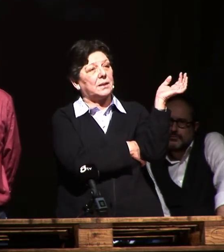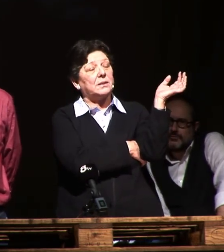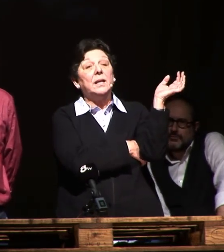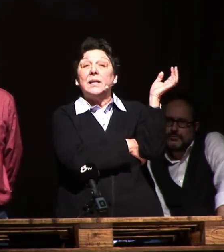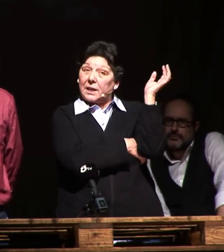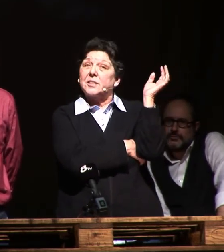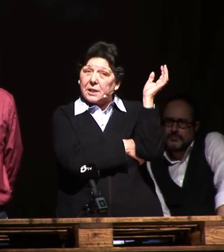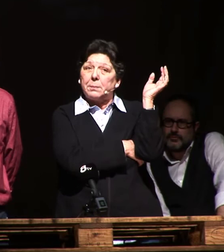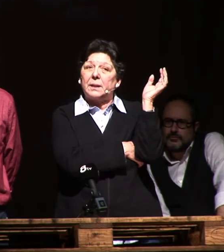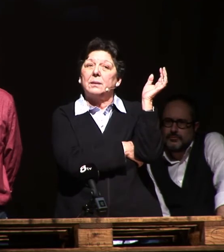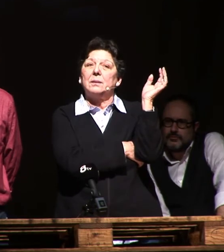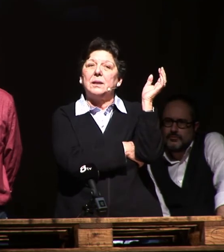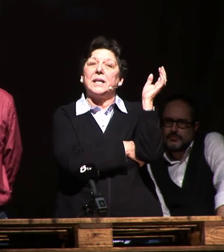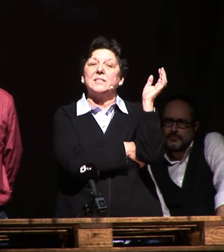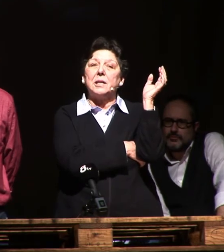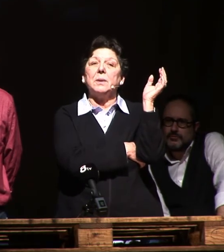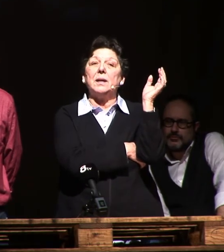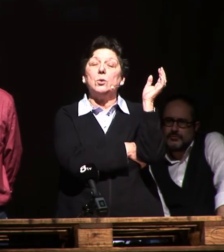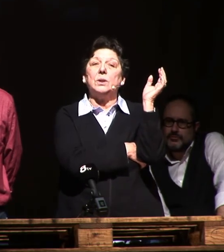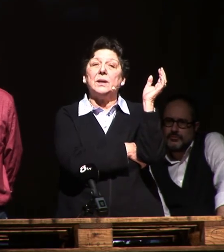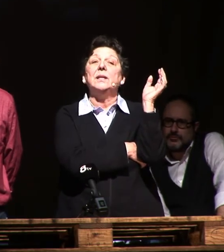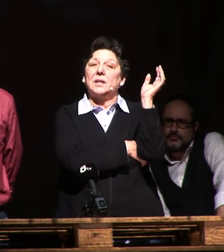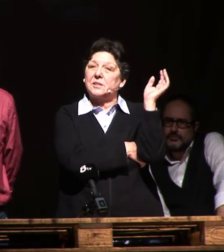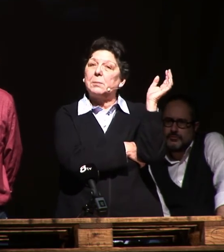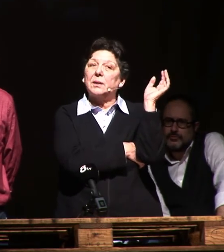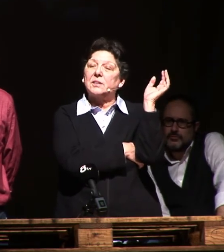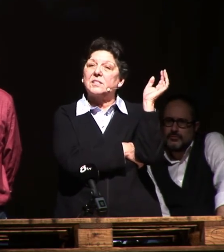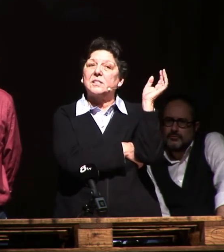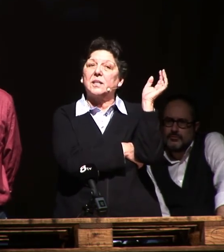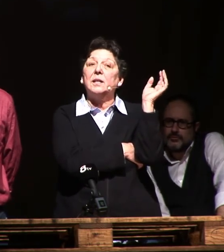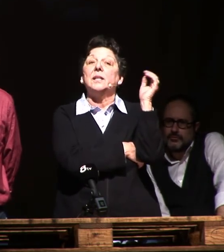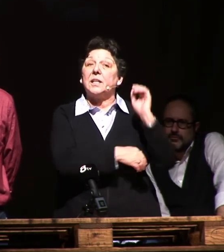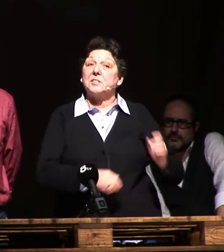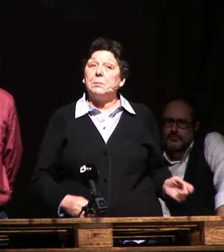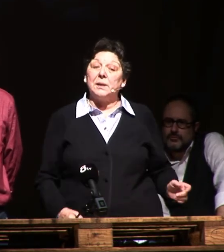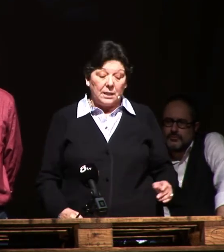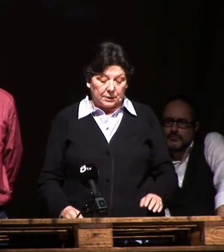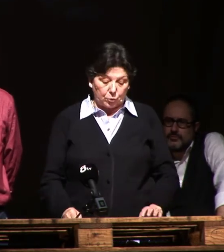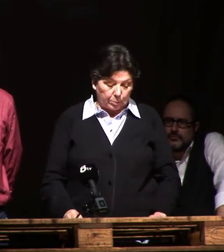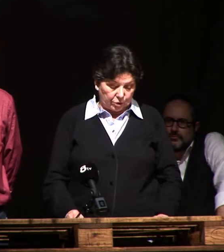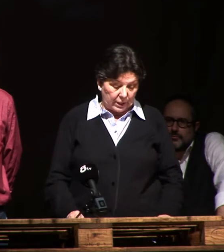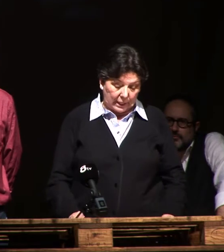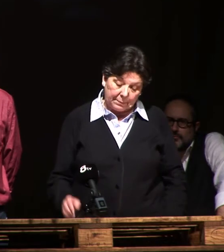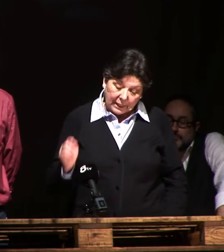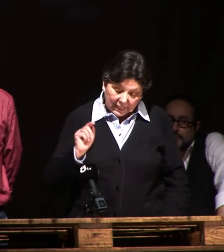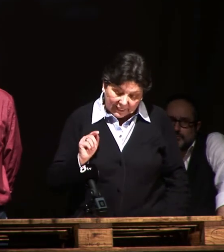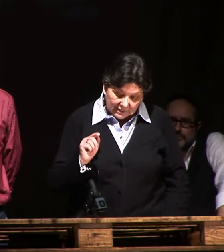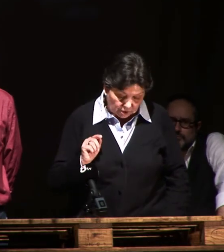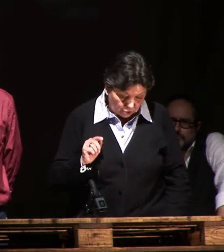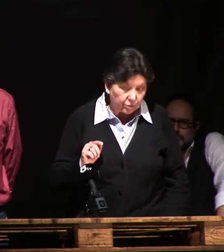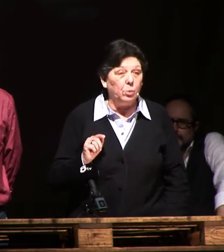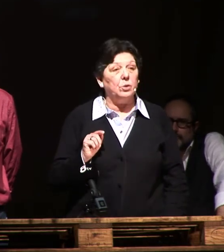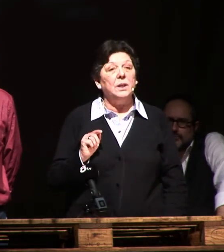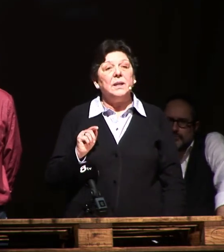dels altres i que estimen la lluita, que estimen la resistència i que estimen la transformació i el canvi.